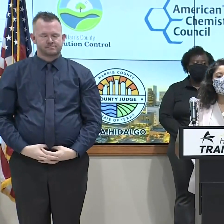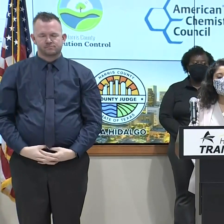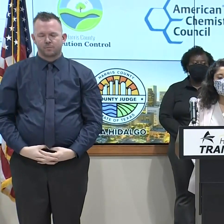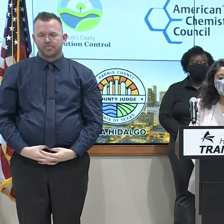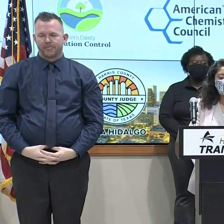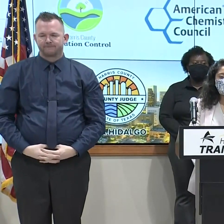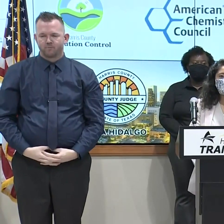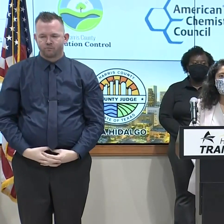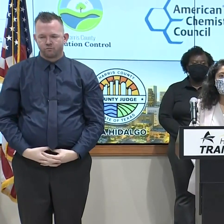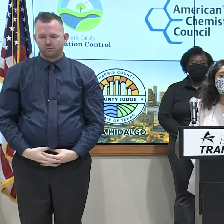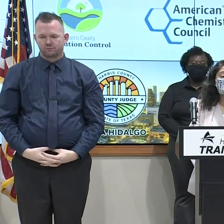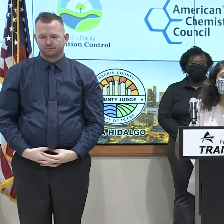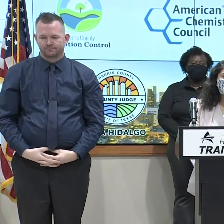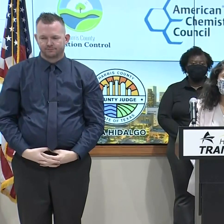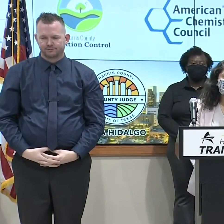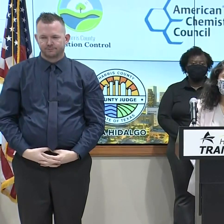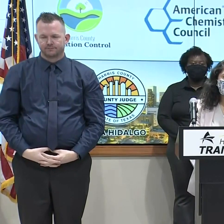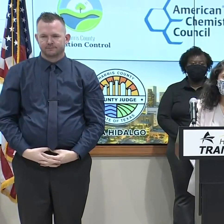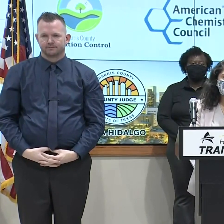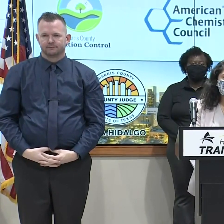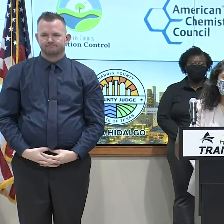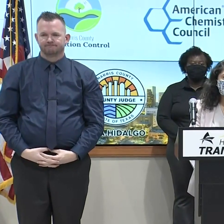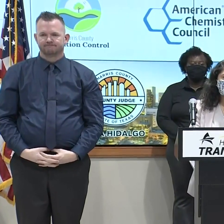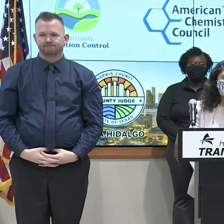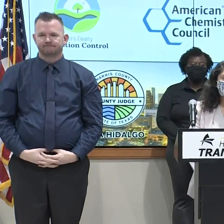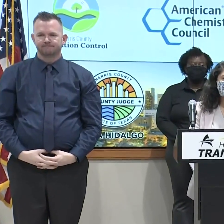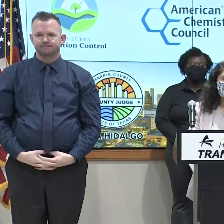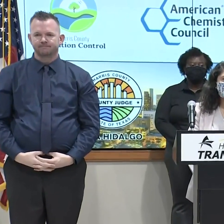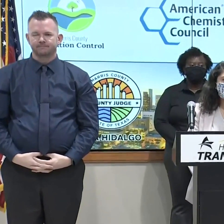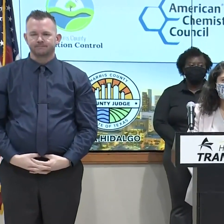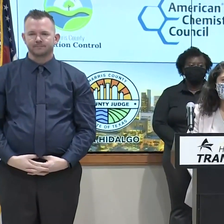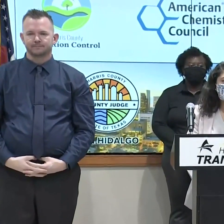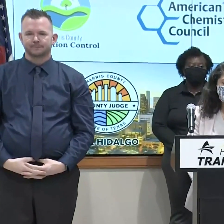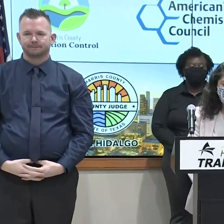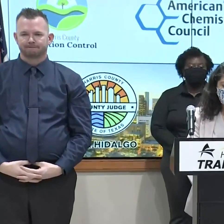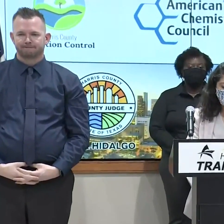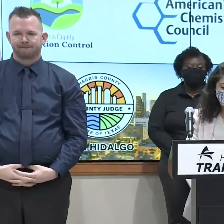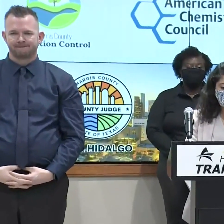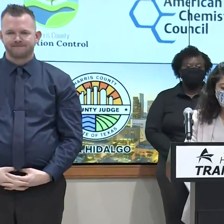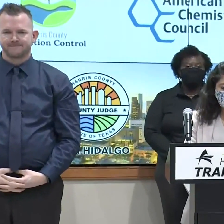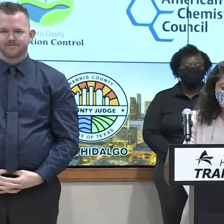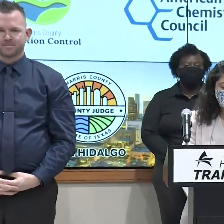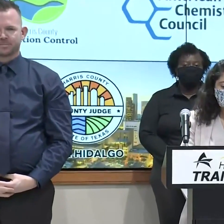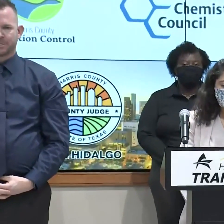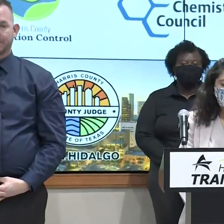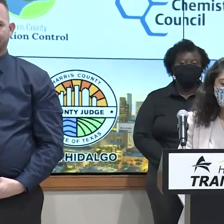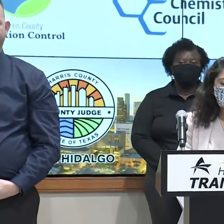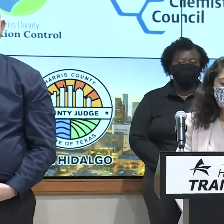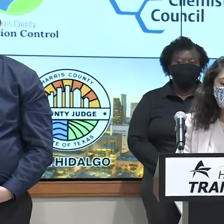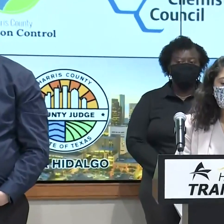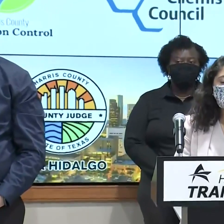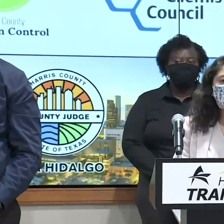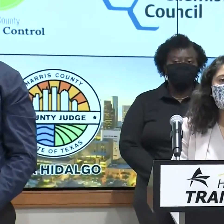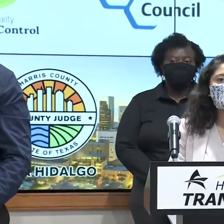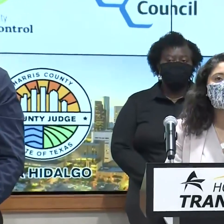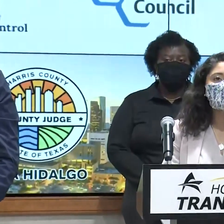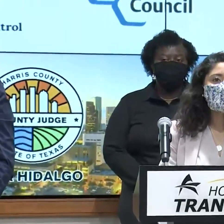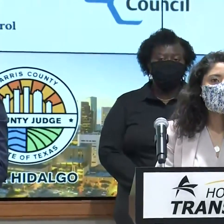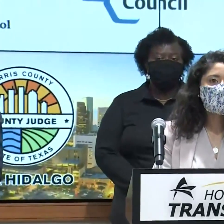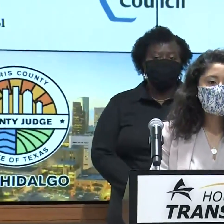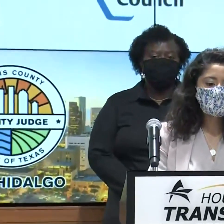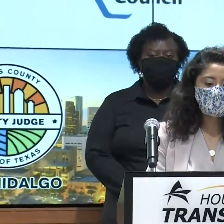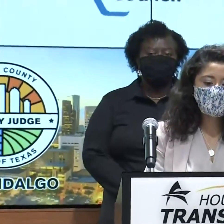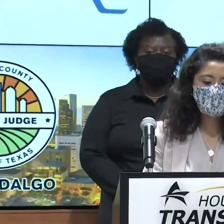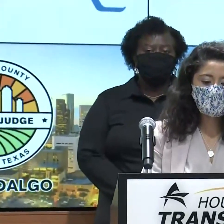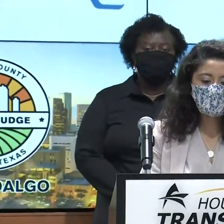casi un año, miles de residentes se levantaron en medio de la noche por una